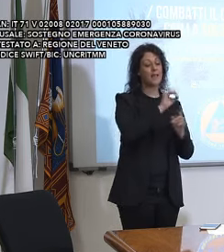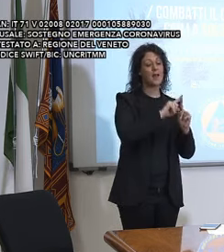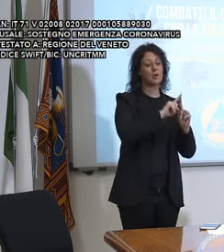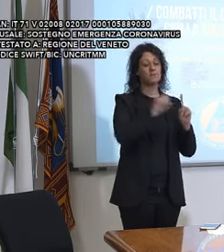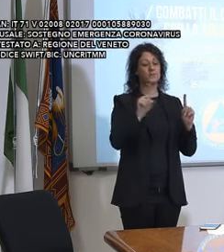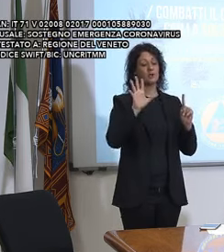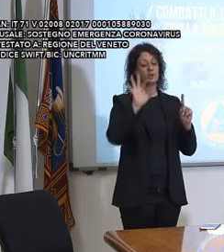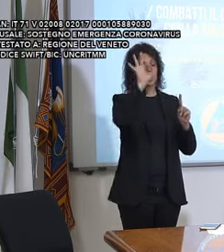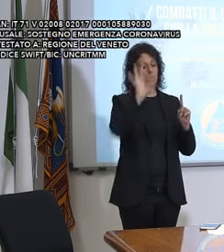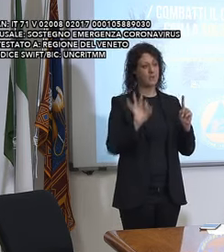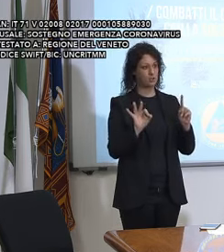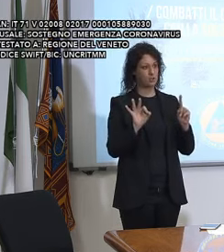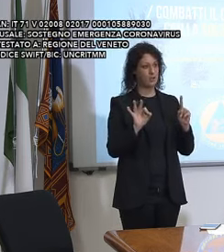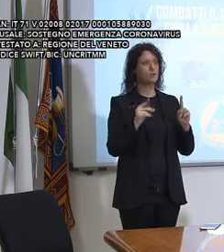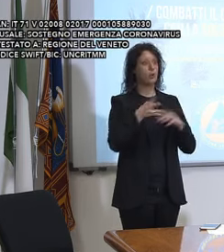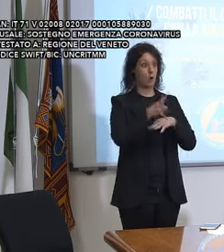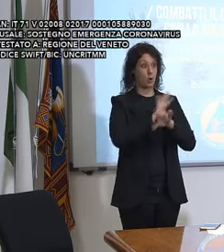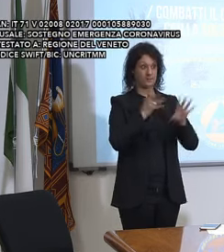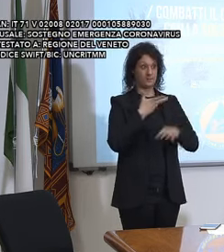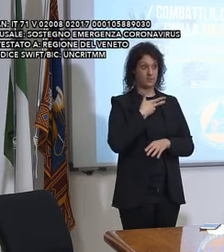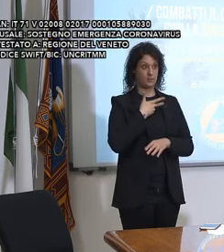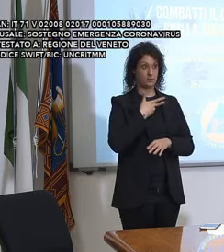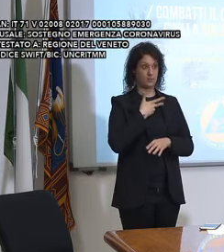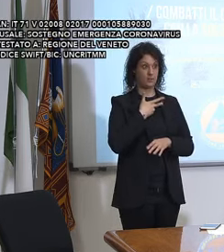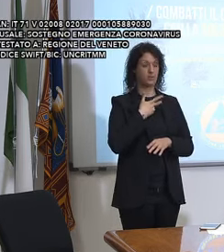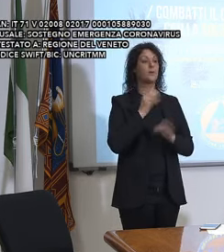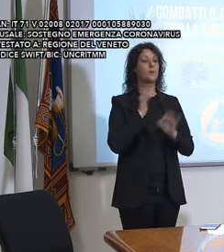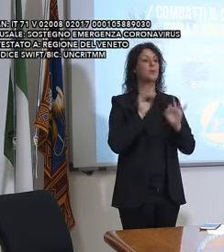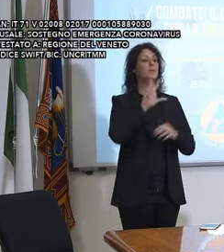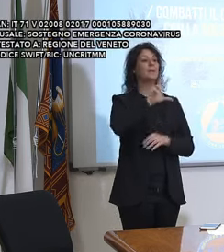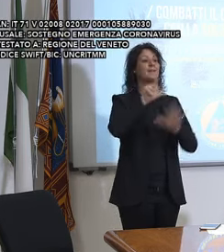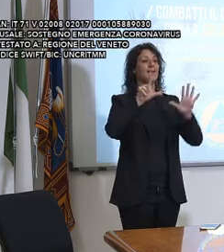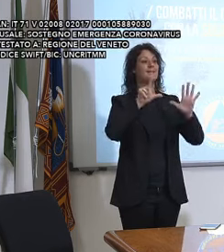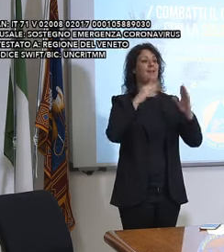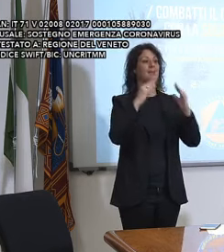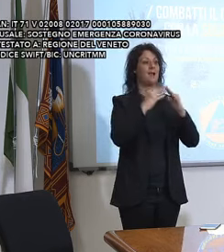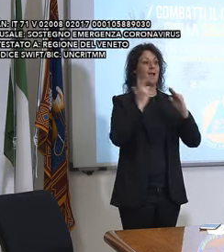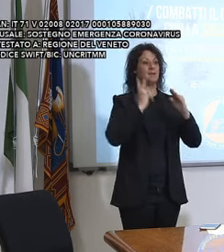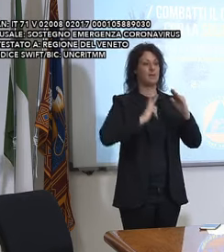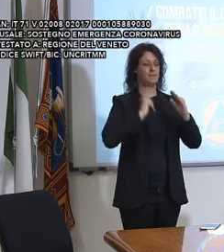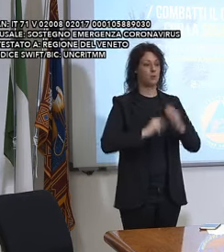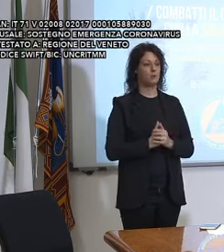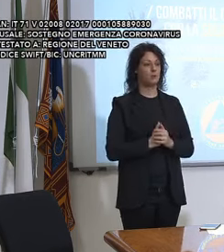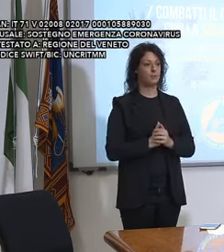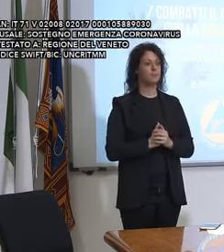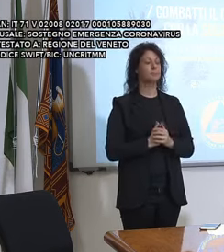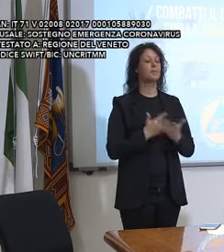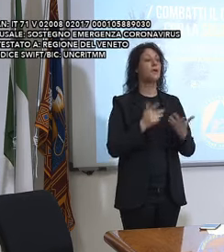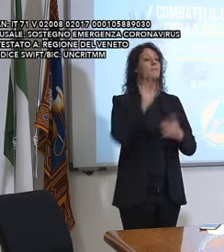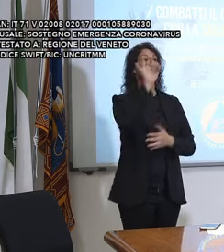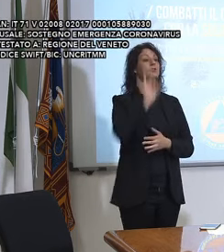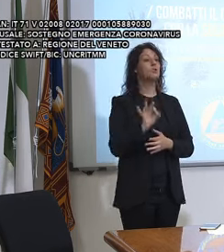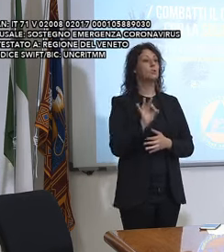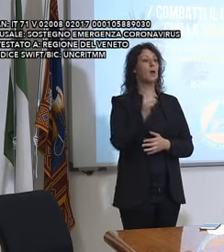al 5% di positivi, sono 37 strutture e hanno una